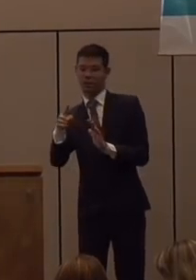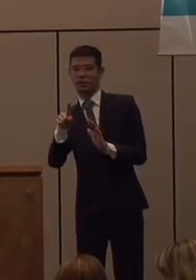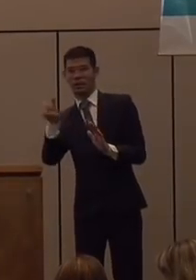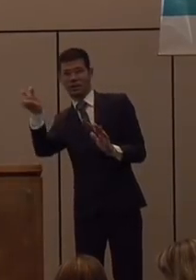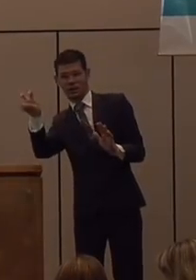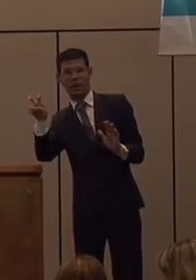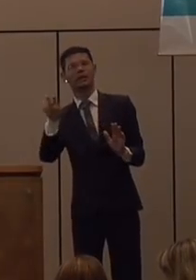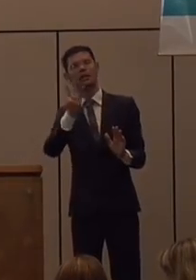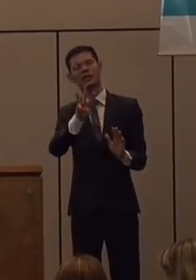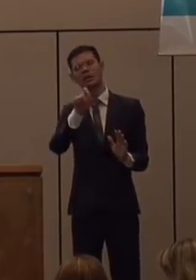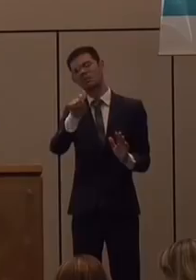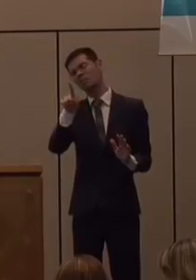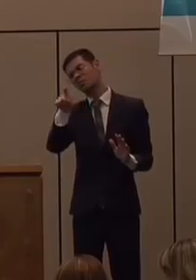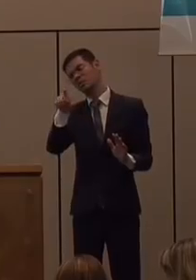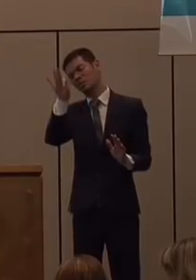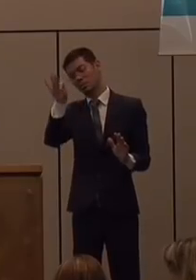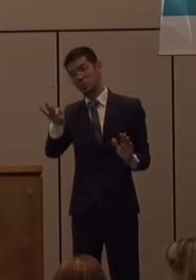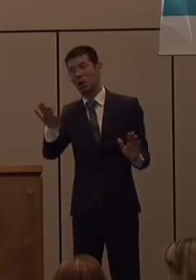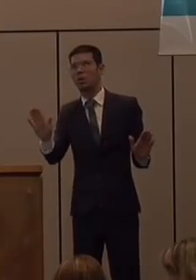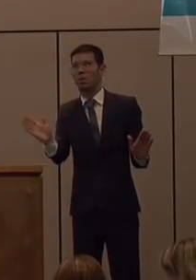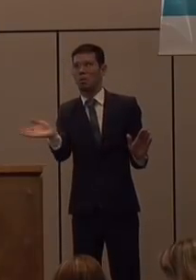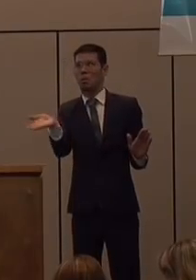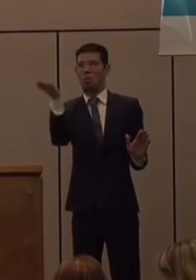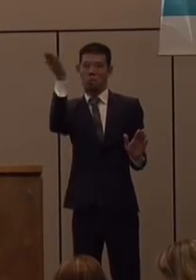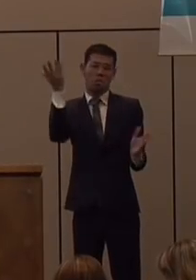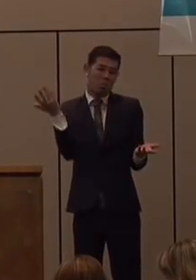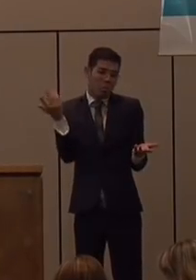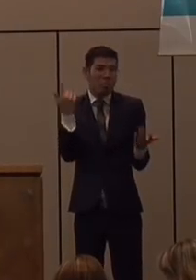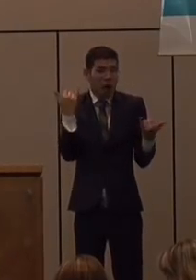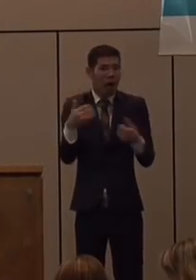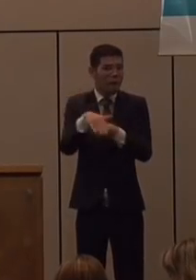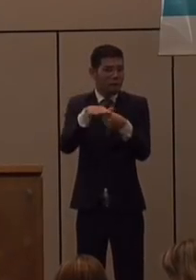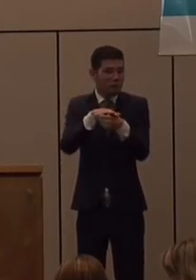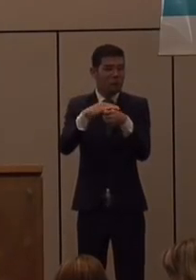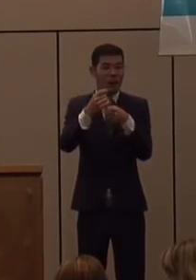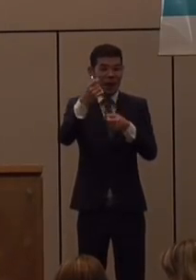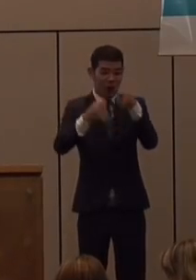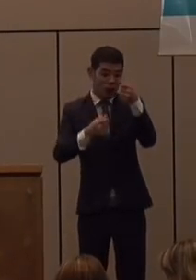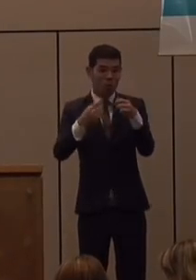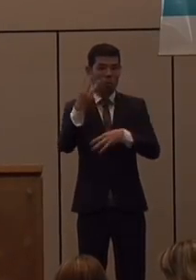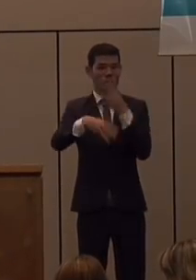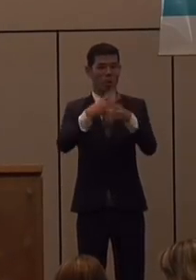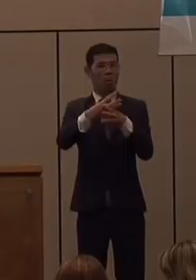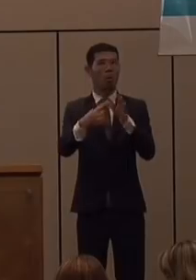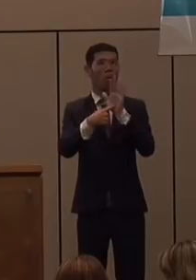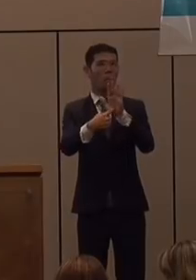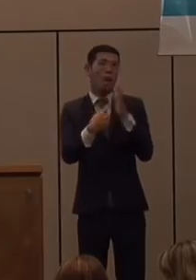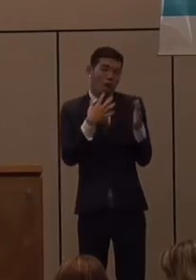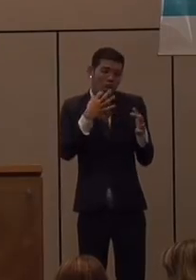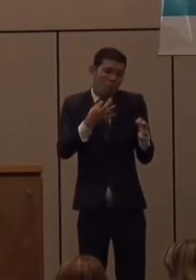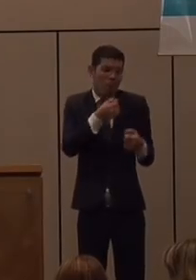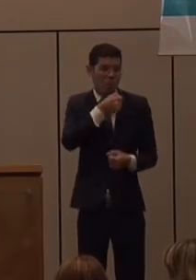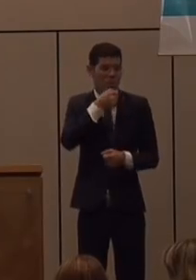dadas las circunstancias de la economía mundial este también es una muy buena noticia que ha hecho en el país el país